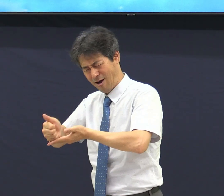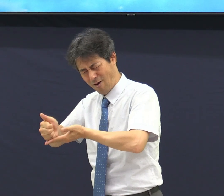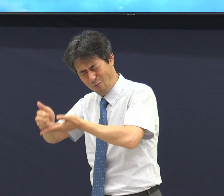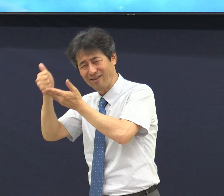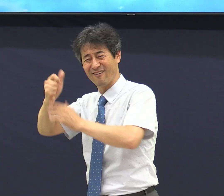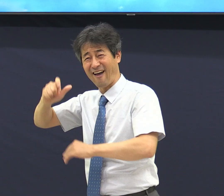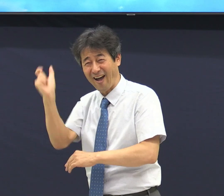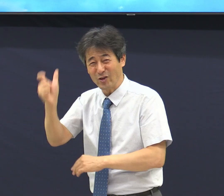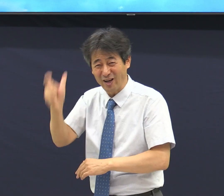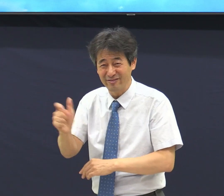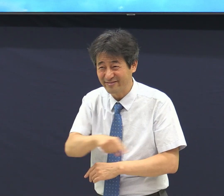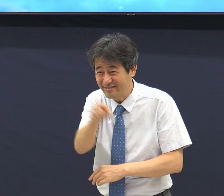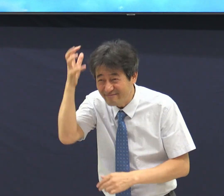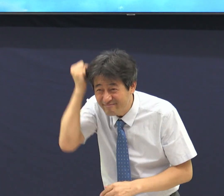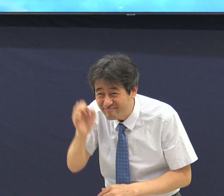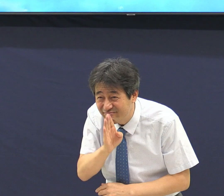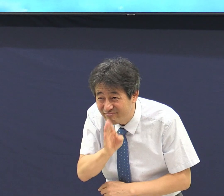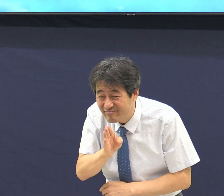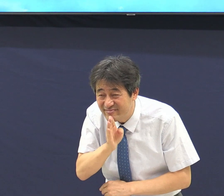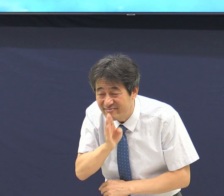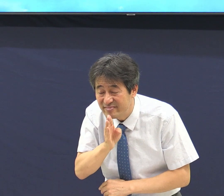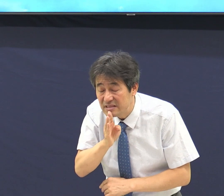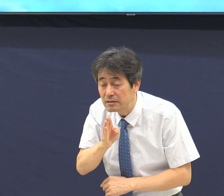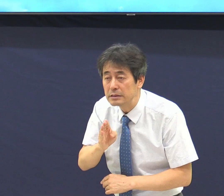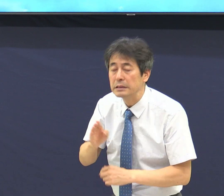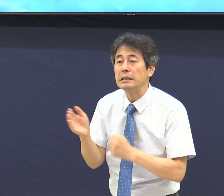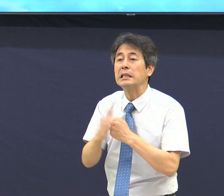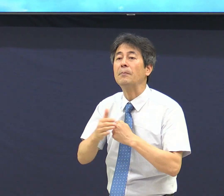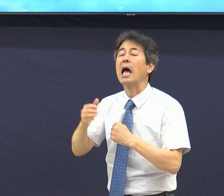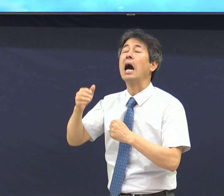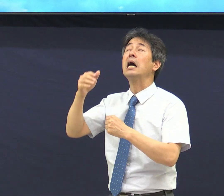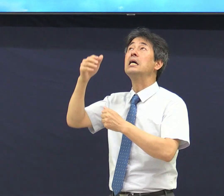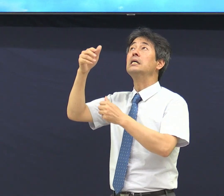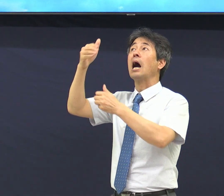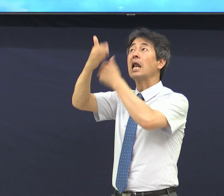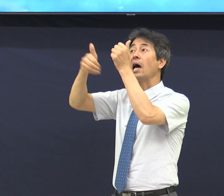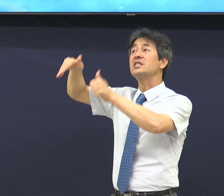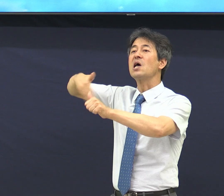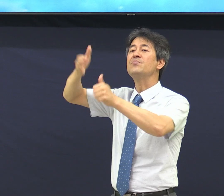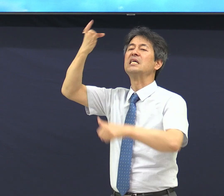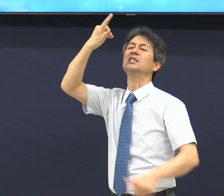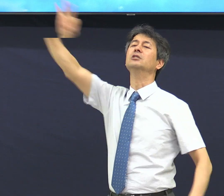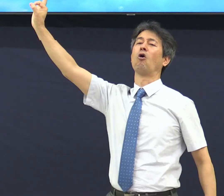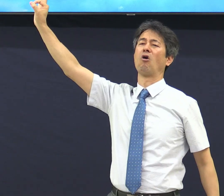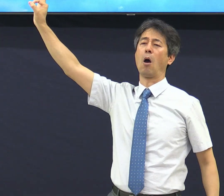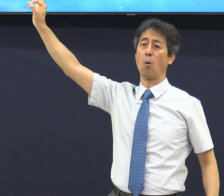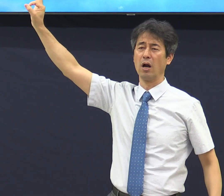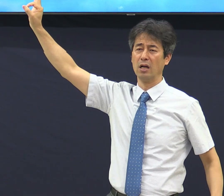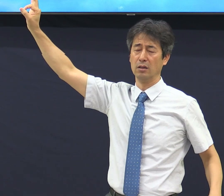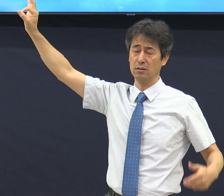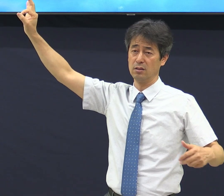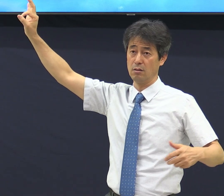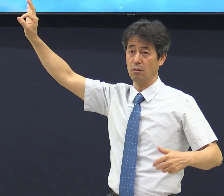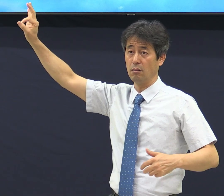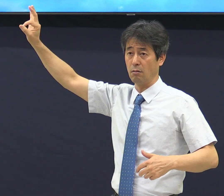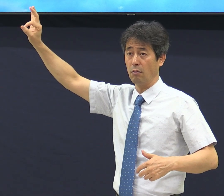여호와를 경외함으로 이제 여러분들 강조하고 있는 말씀 기억하시죠? 하나님의 섭리를 인정하며